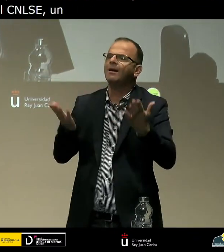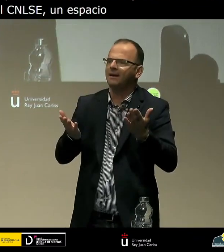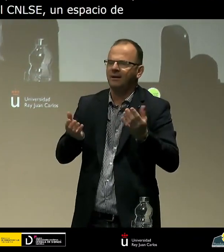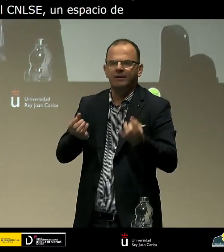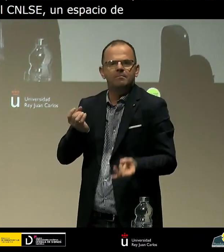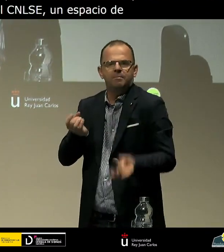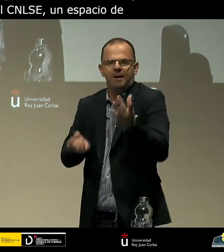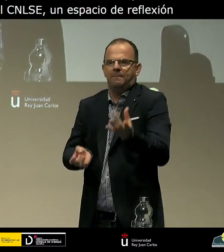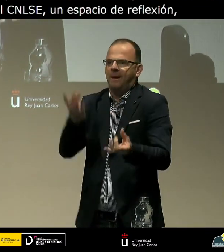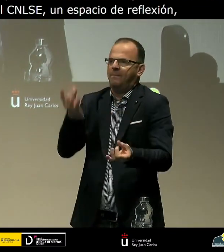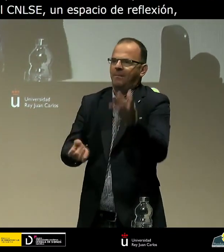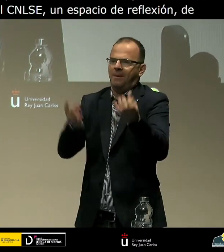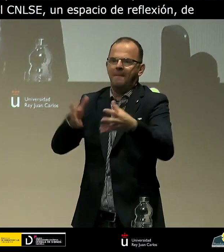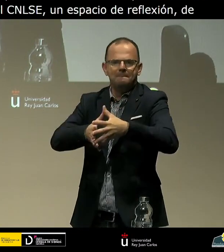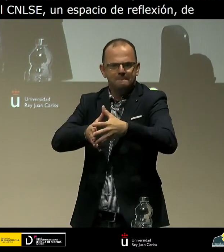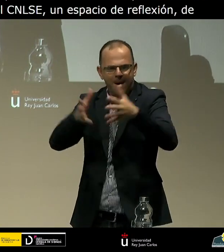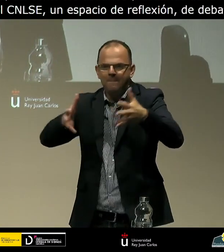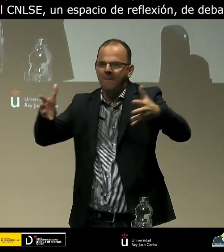el cual lleva